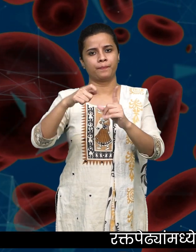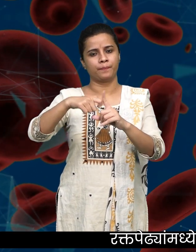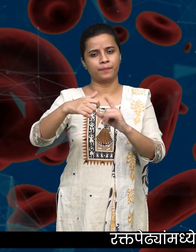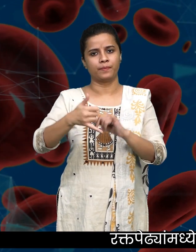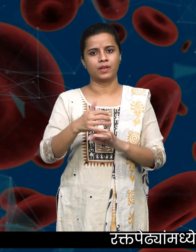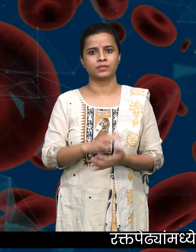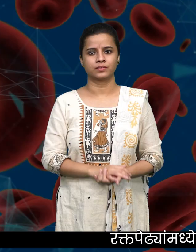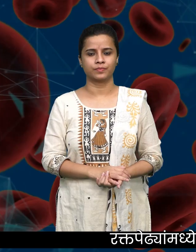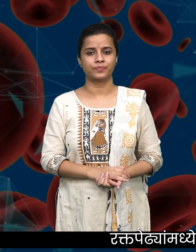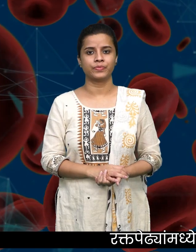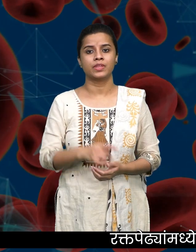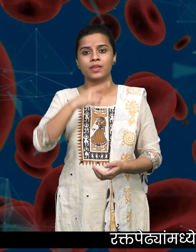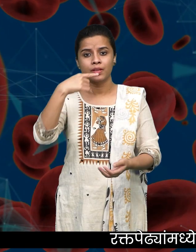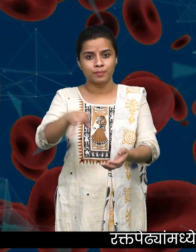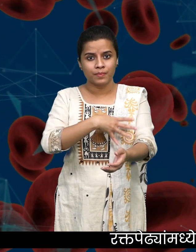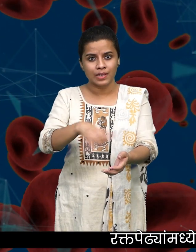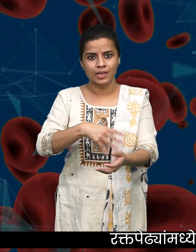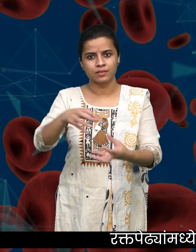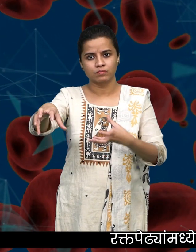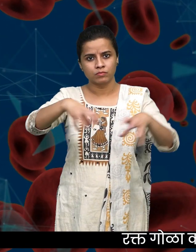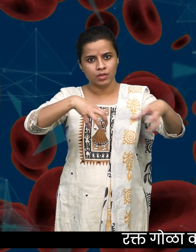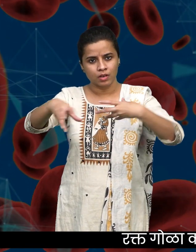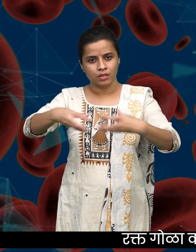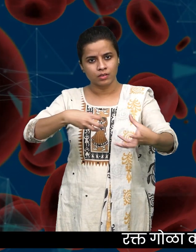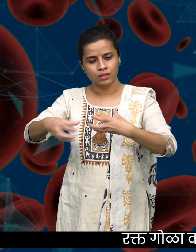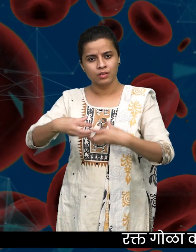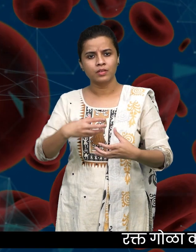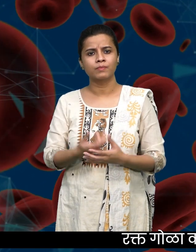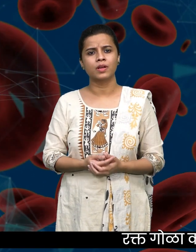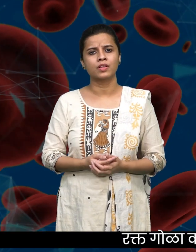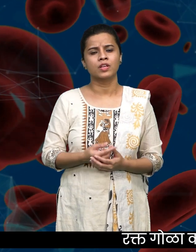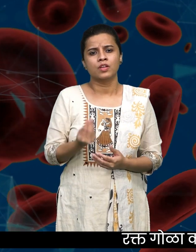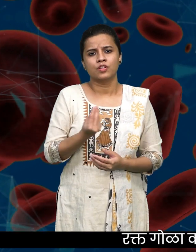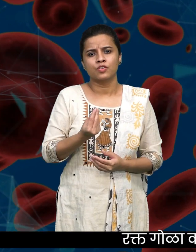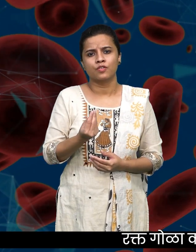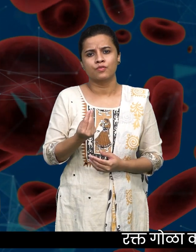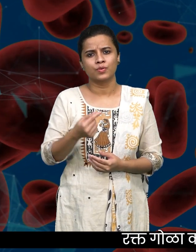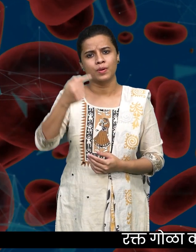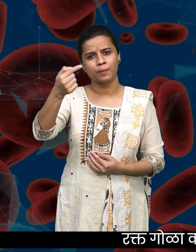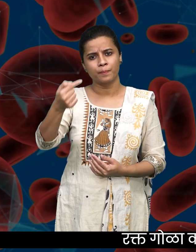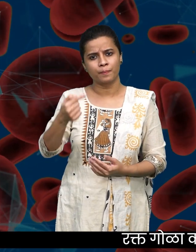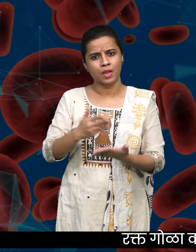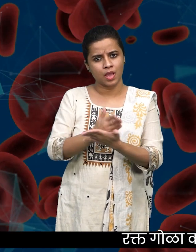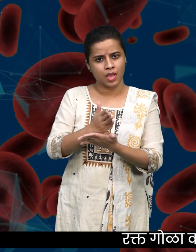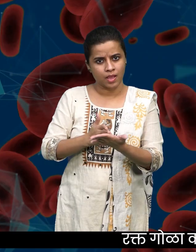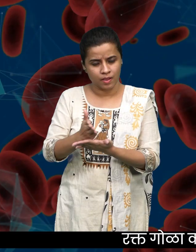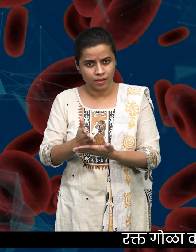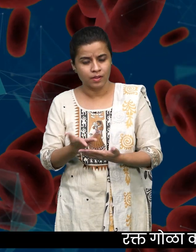रक्तपेढ्यांमध्ये निरोगी व्यक्तींकडून विशिष्ट पद्धतीने रक्त गोळा करून गरजू व्यक्तींना पुरवले जाते.